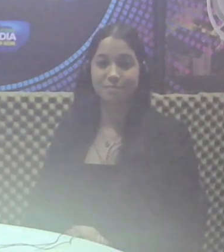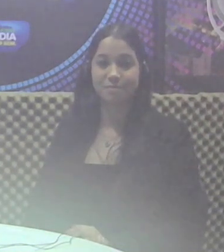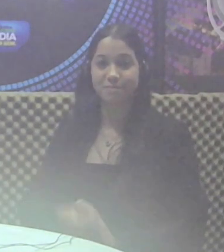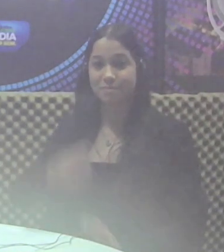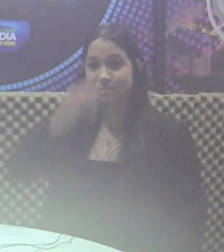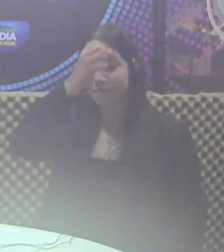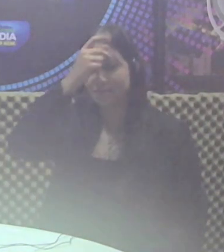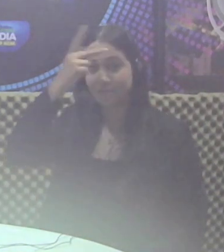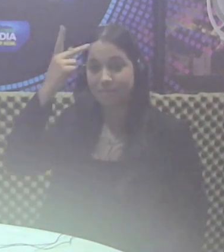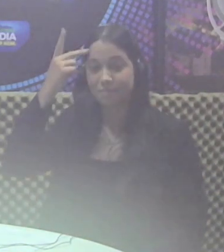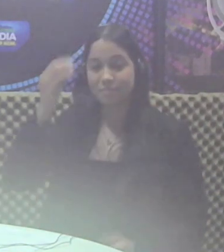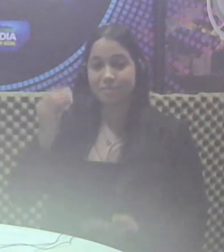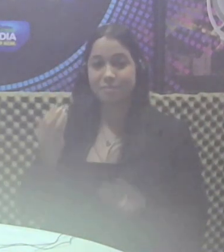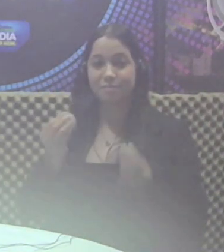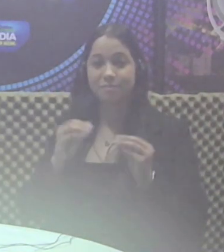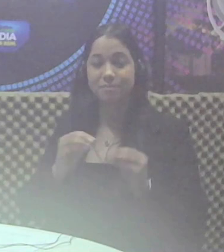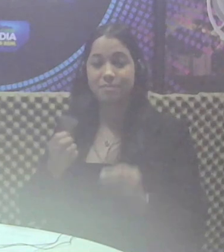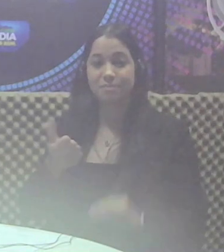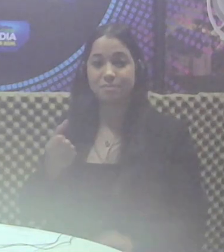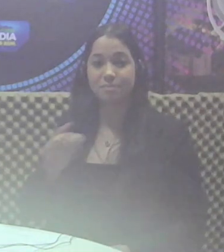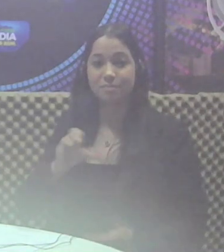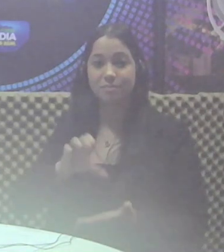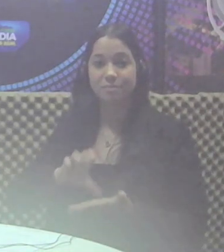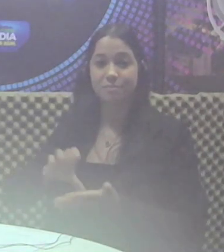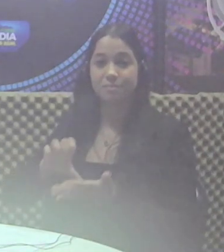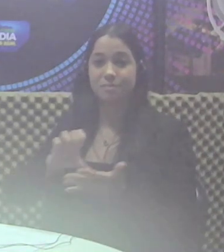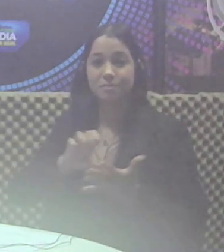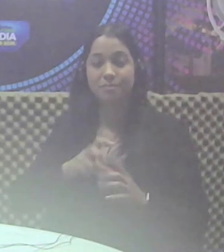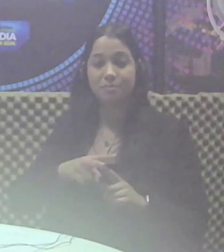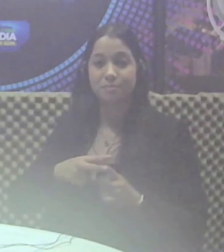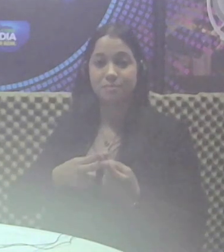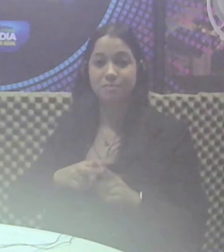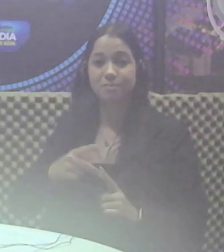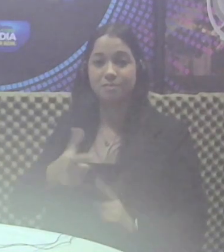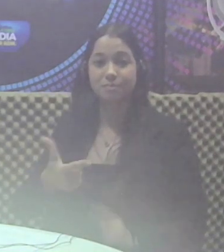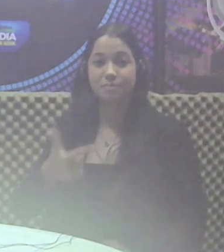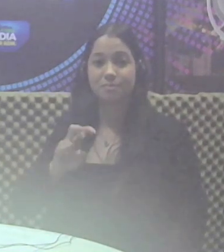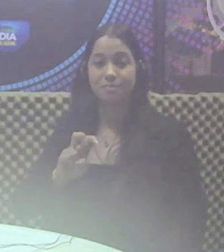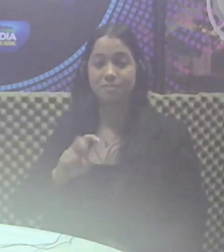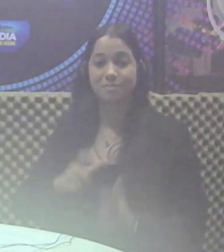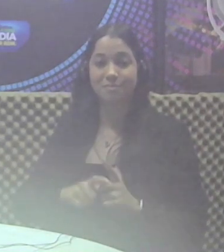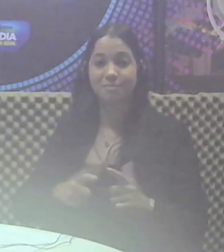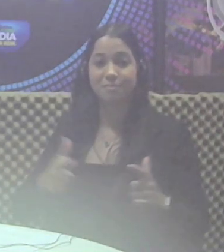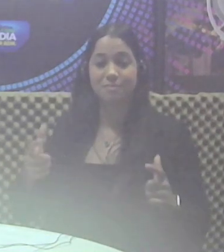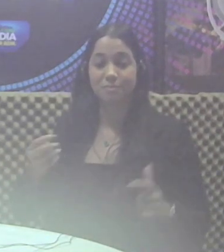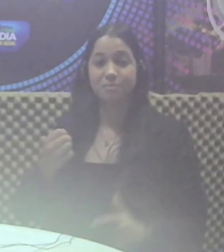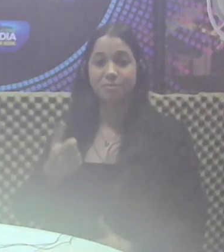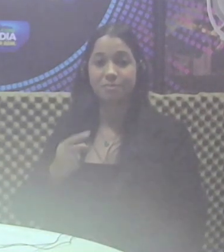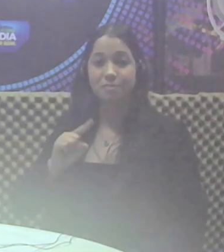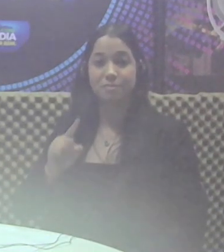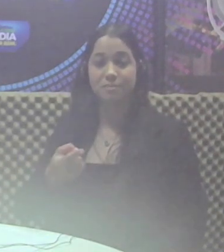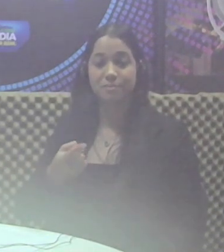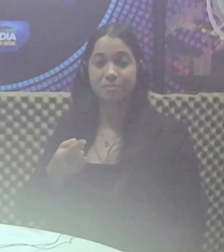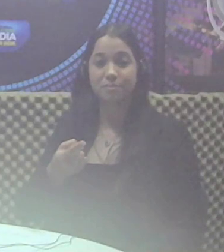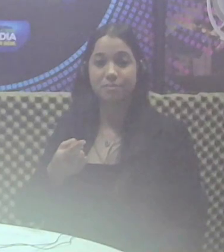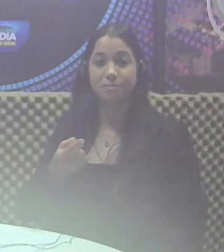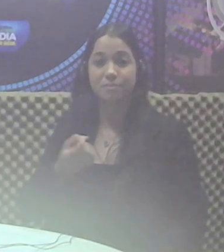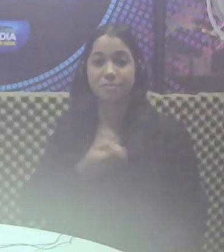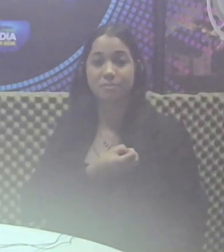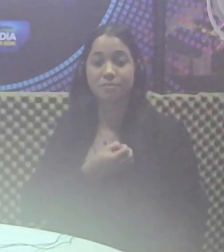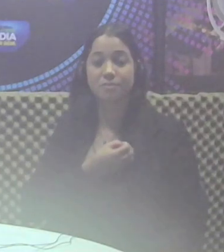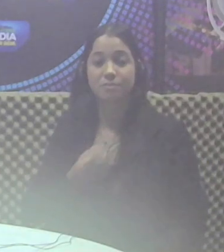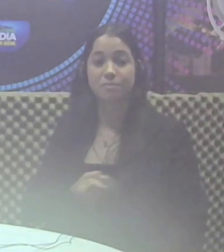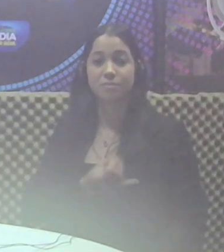Prefeitura implanta 11 novas unidades, reforma outras 25 e amplia para quase 1.000 o número de leitos da